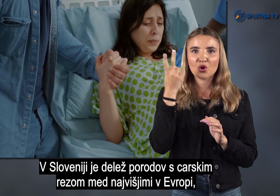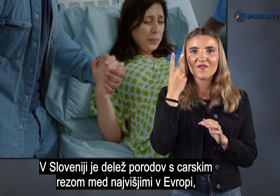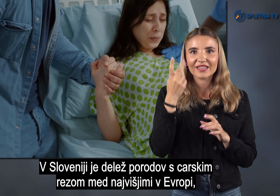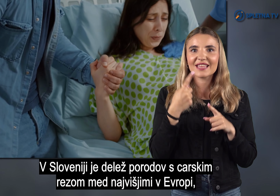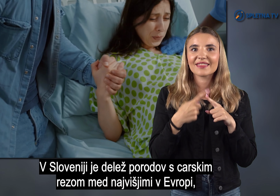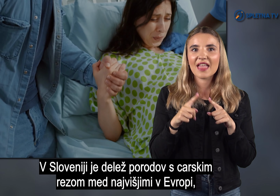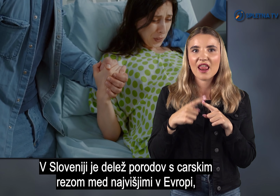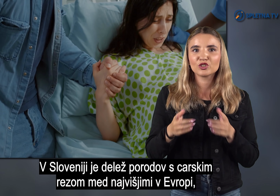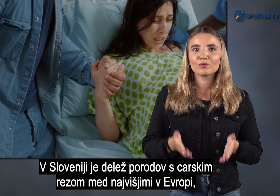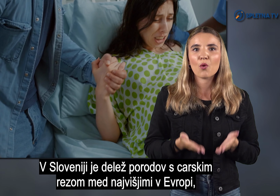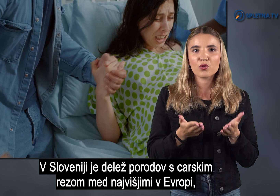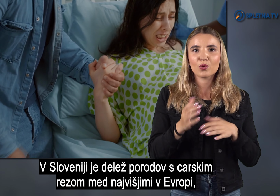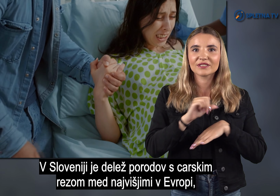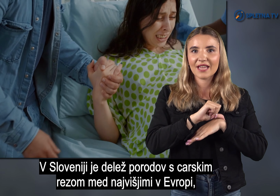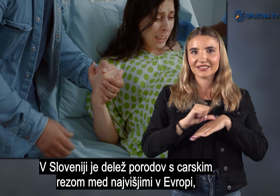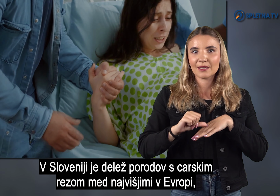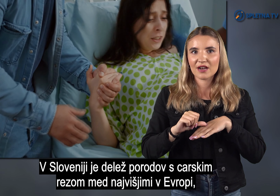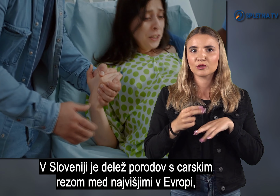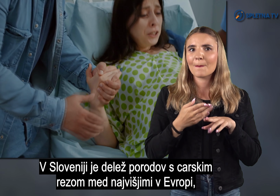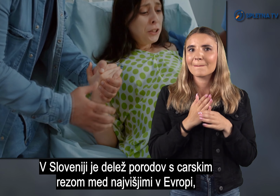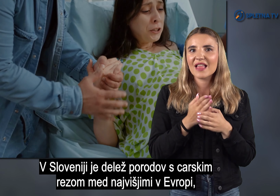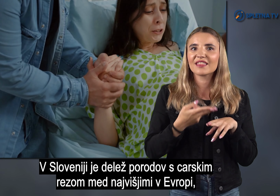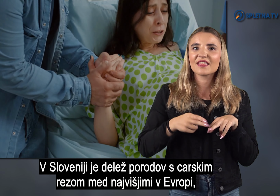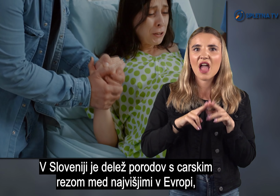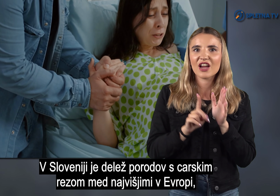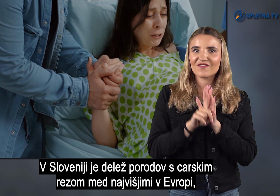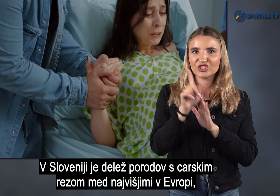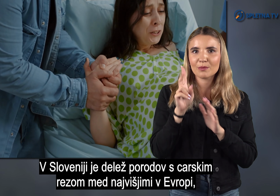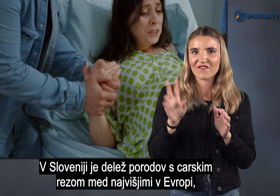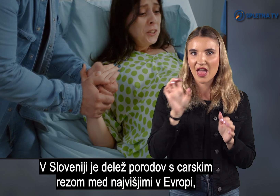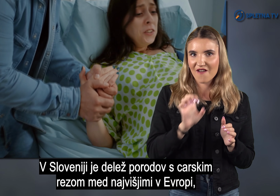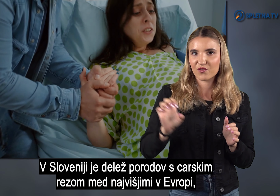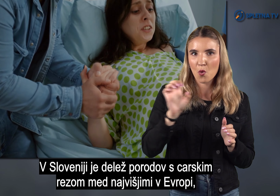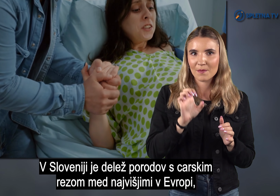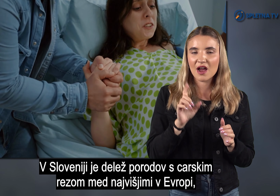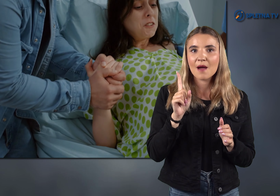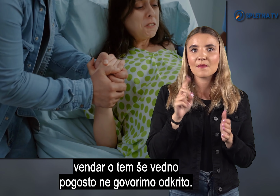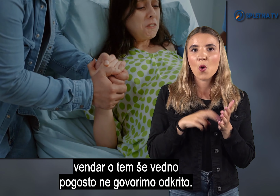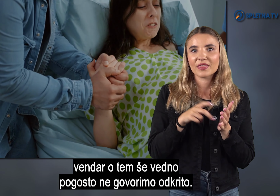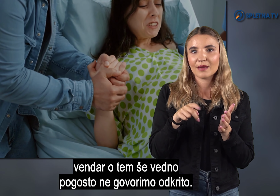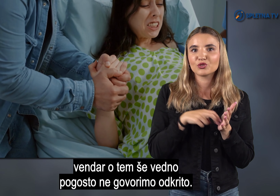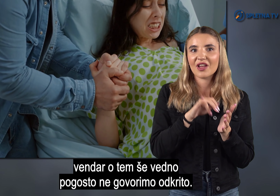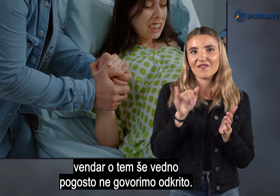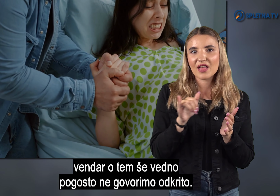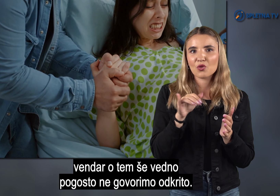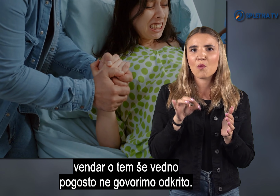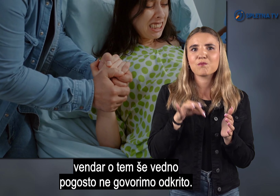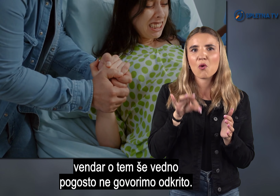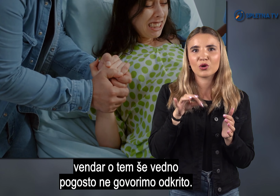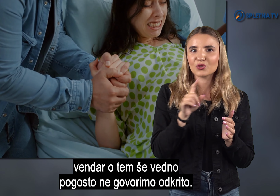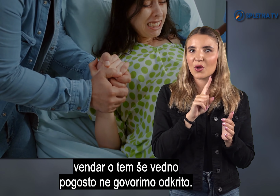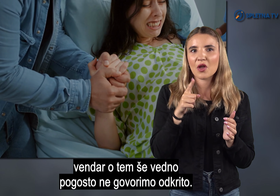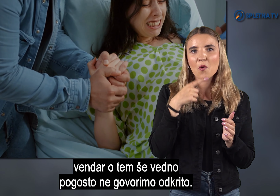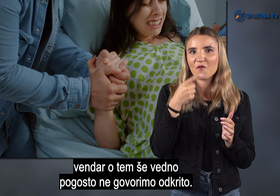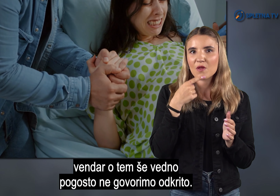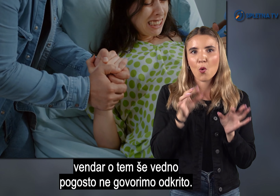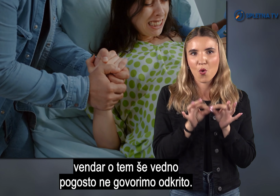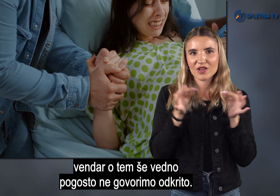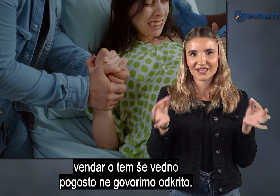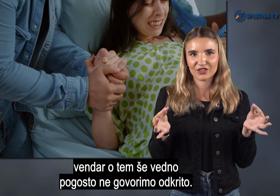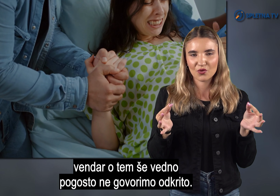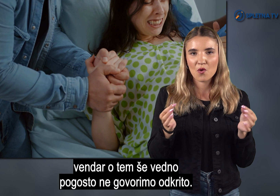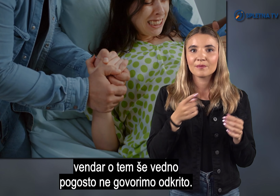V Sloveniji je delež porodov s carskim rezom med najvišjimi v Evropi, vendar o tem še vedno pogosto ne govorimo